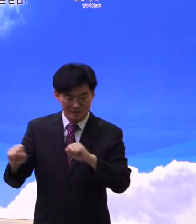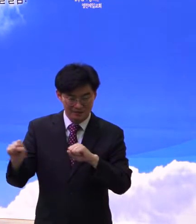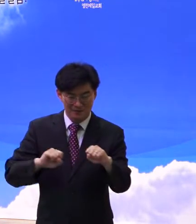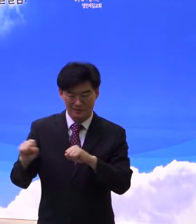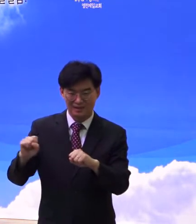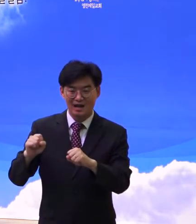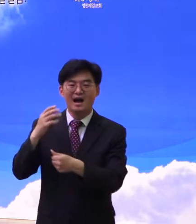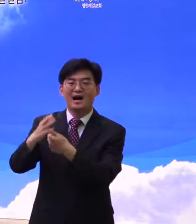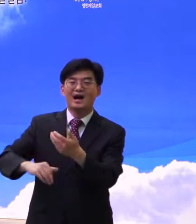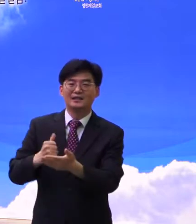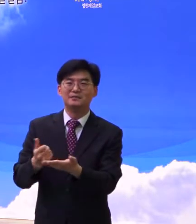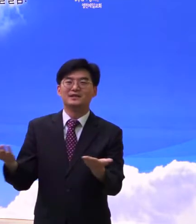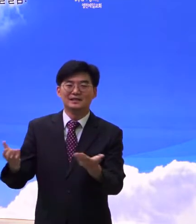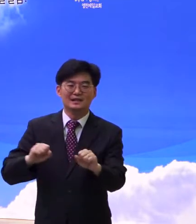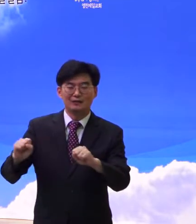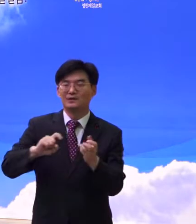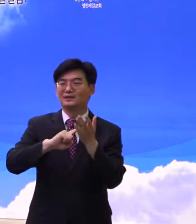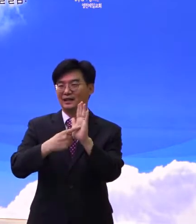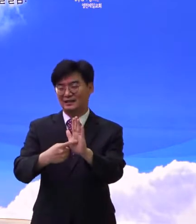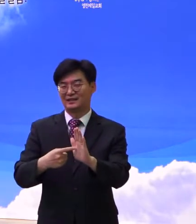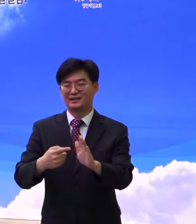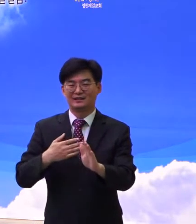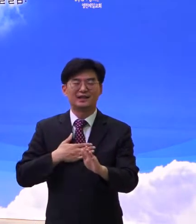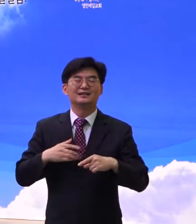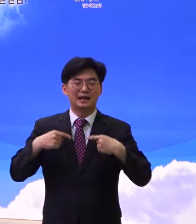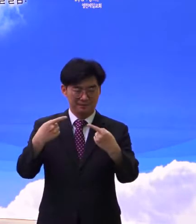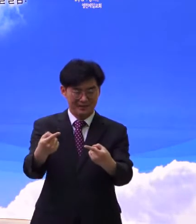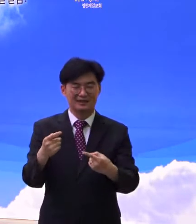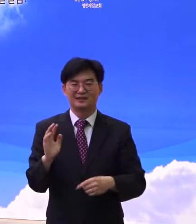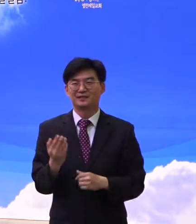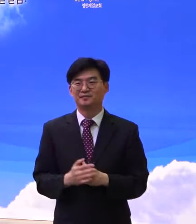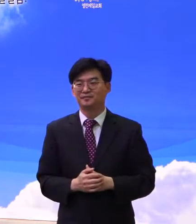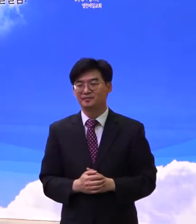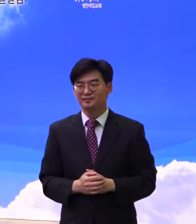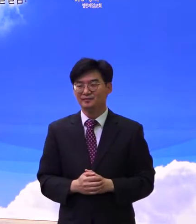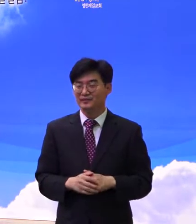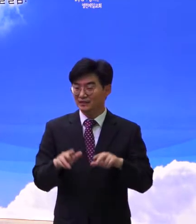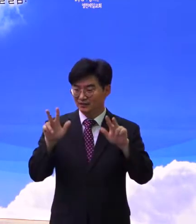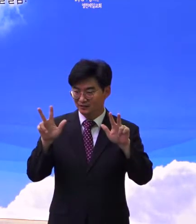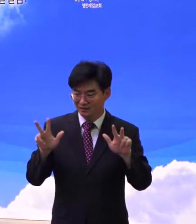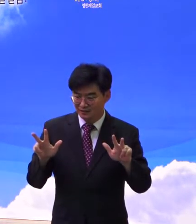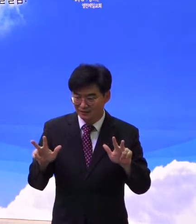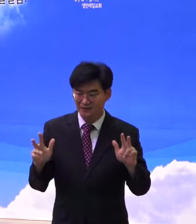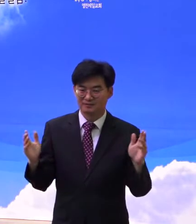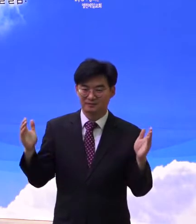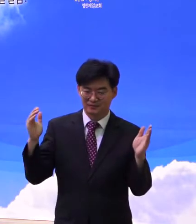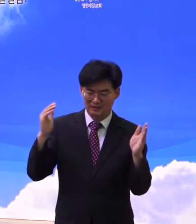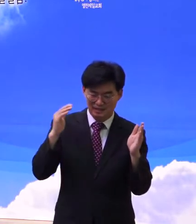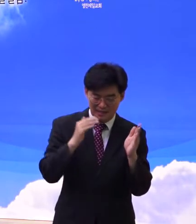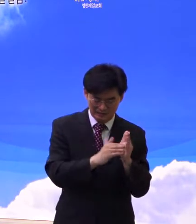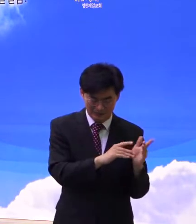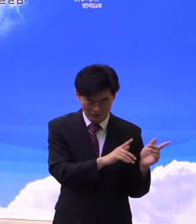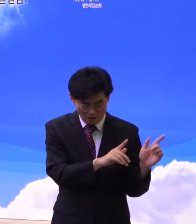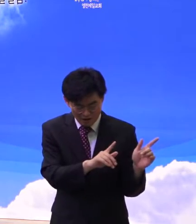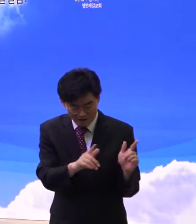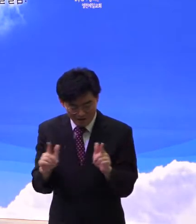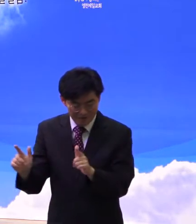혹시 여러분, 우리가 인생을 살며 많은 일들을 하고 지난 한 주간에도 여러분 많은 일들을 결정도 하고 해오셨을